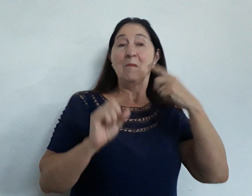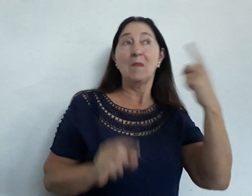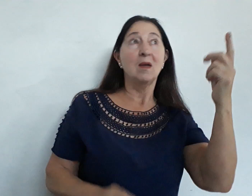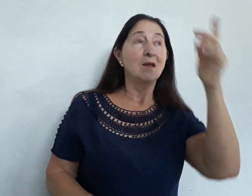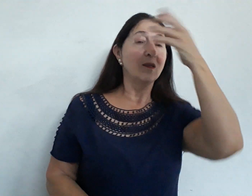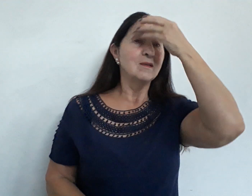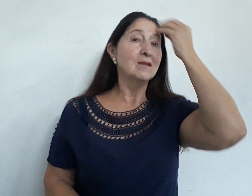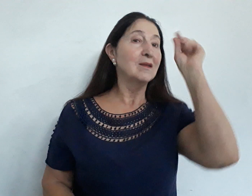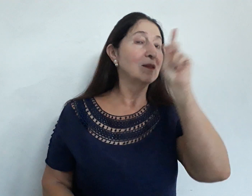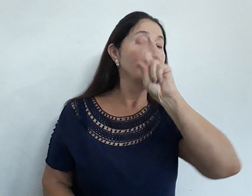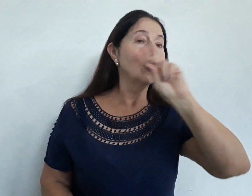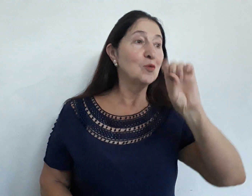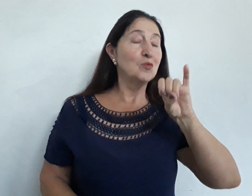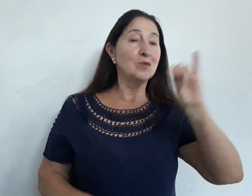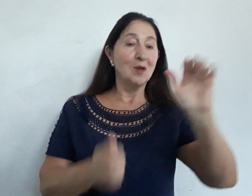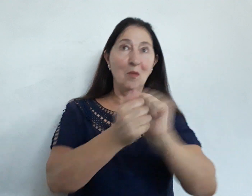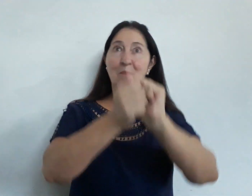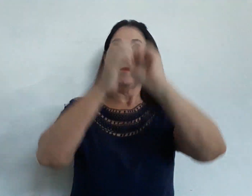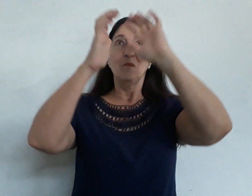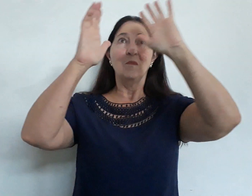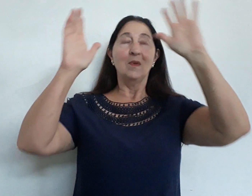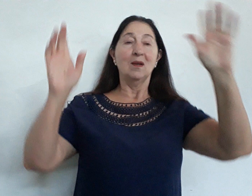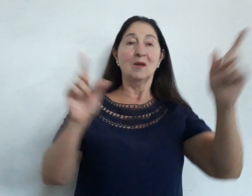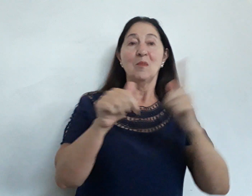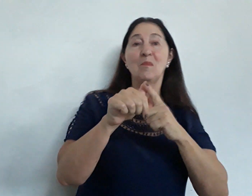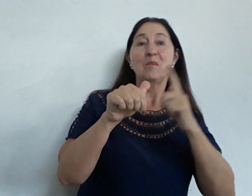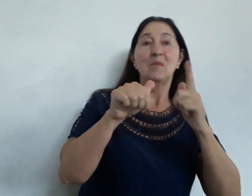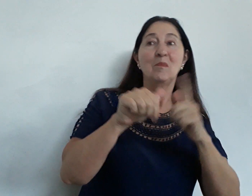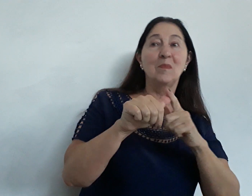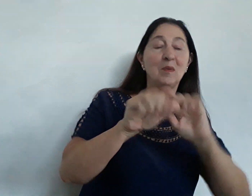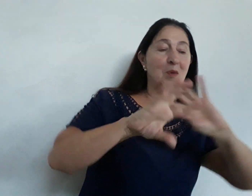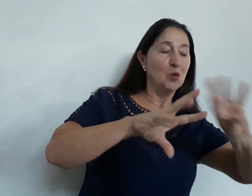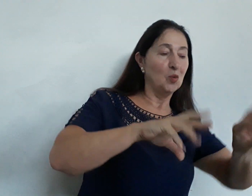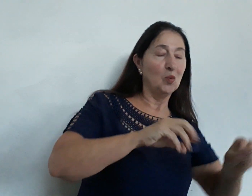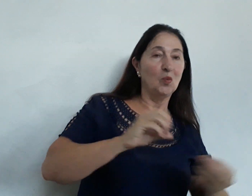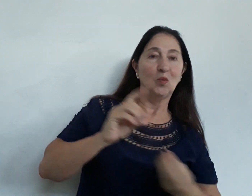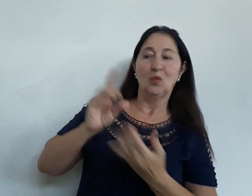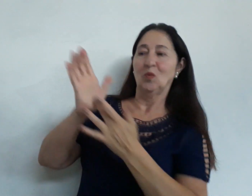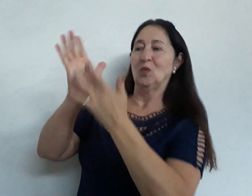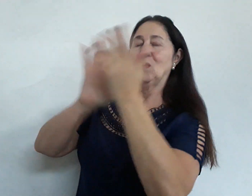acontece se antes a gente não colocar na mão de Jesus. Assim seja.